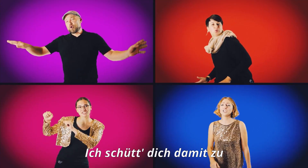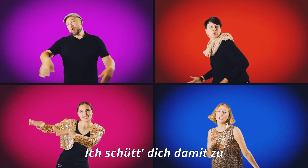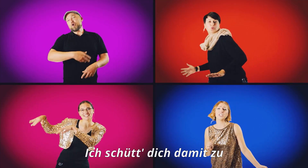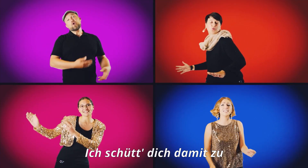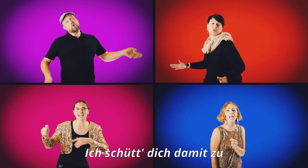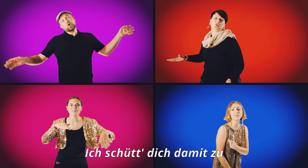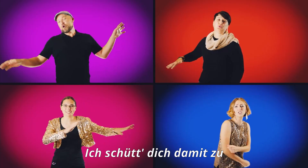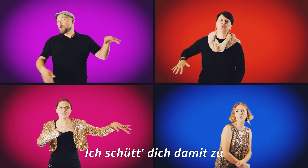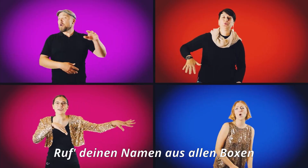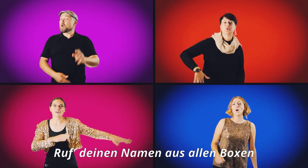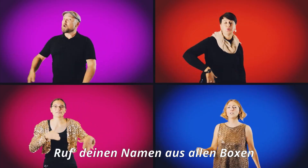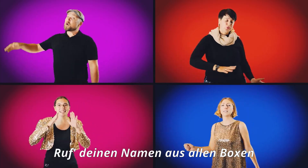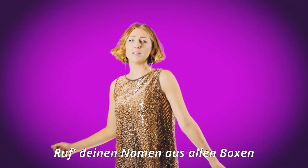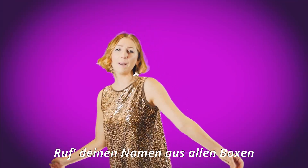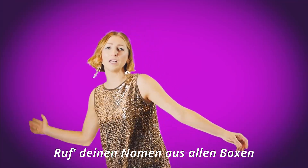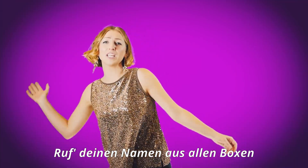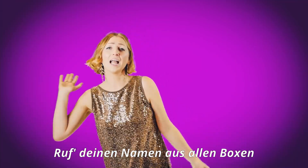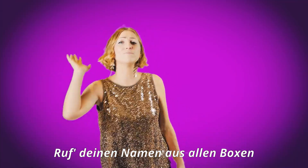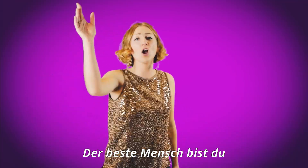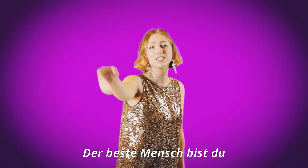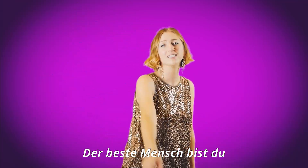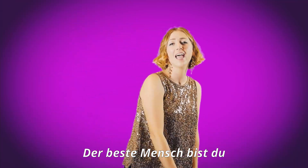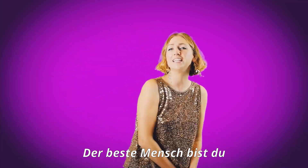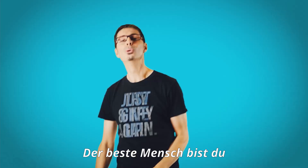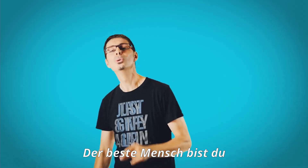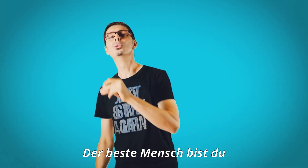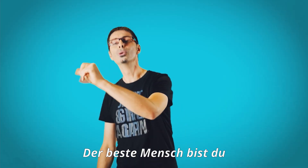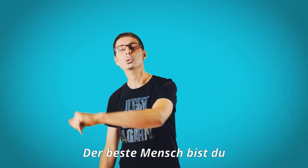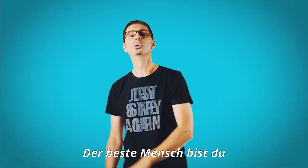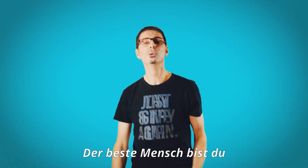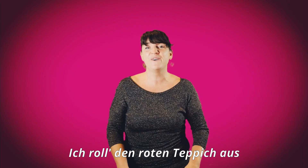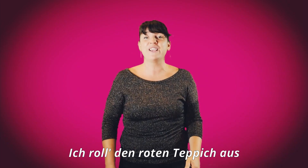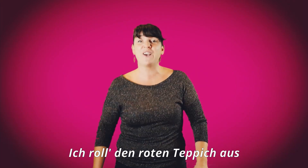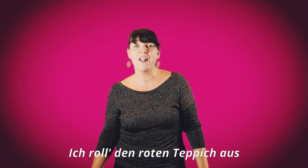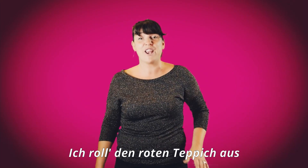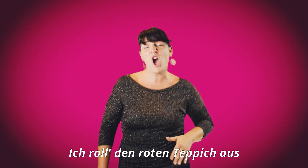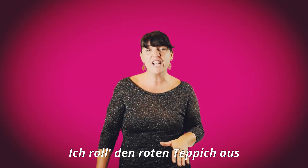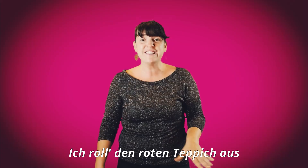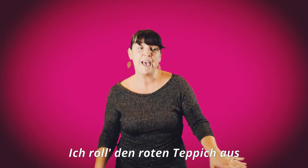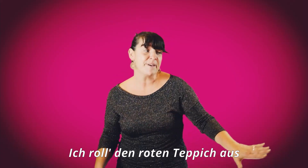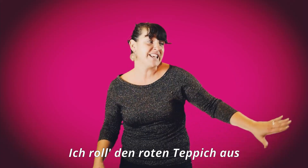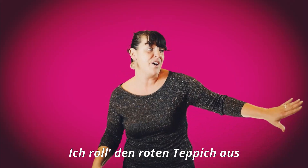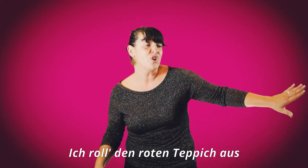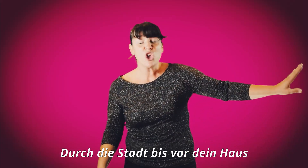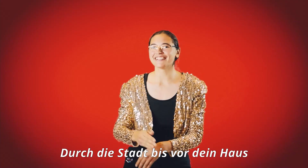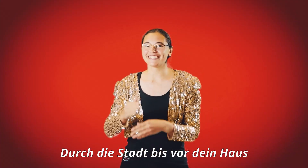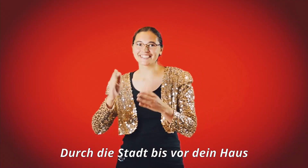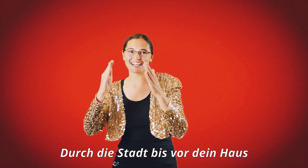schütt dich damit zu. Auf dein Name aus allen Boxen. Der beste Mensch bist du. Ich roll den roten Teppich raus. Durch die Stadt bis